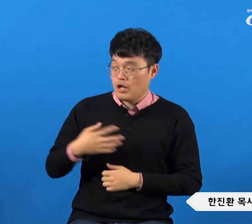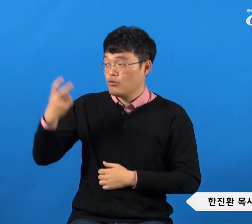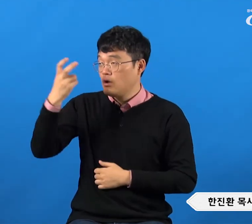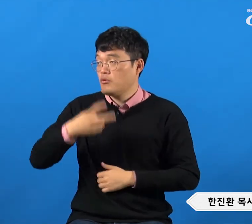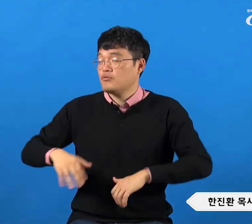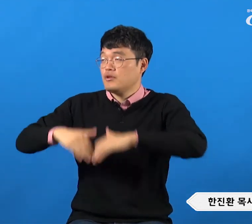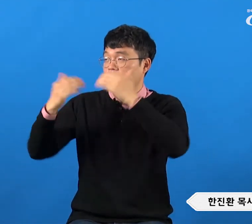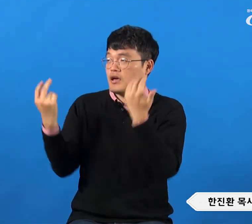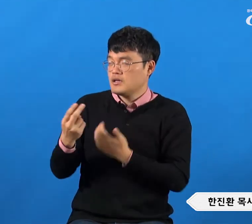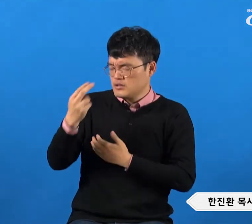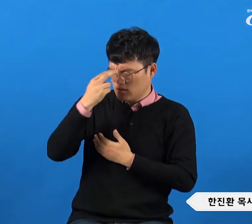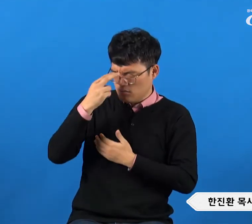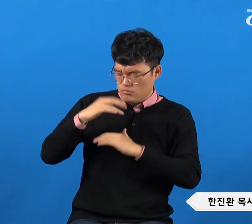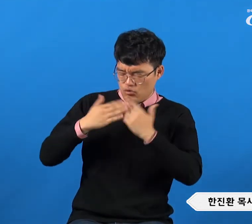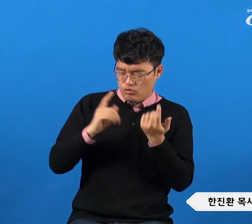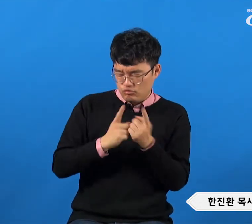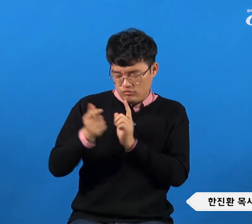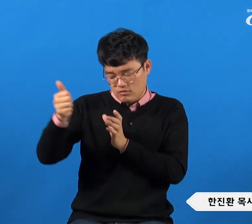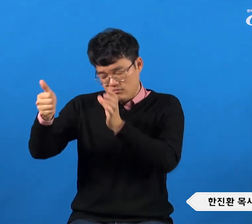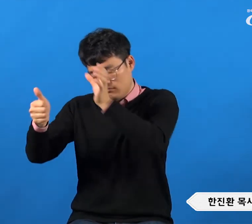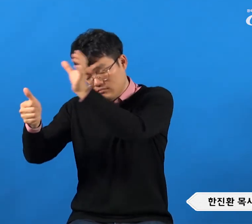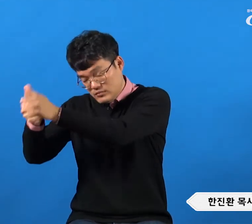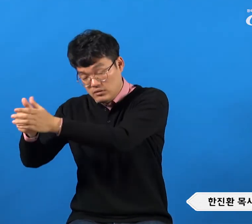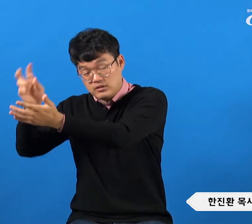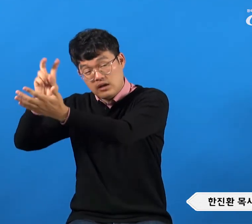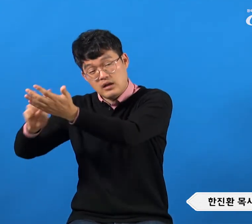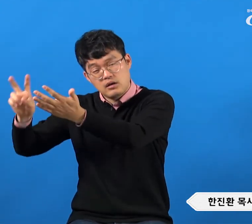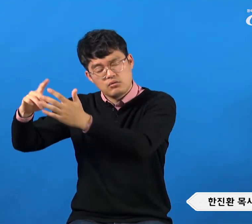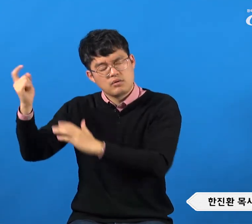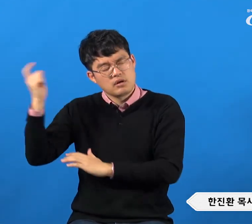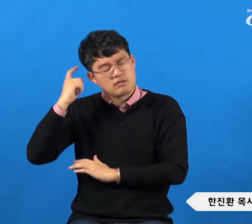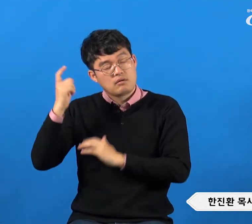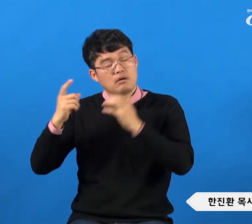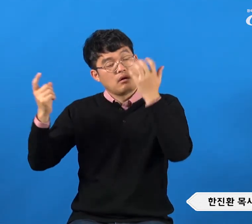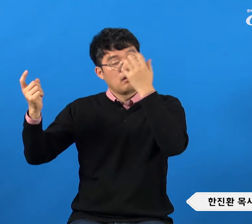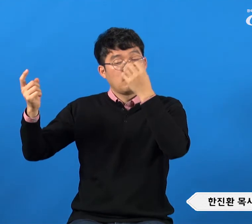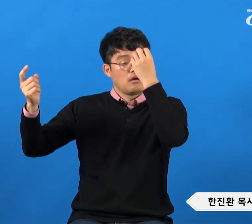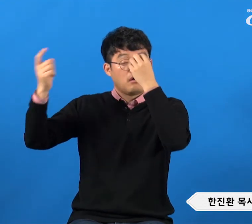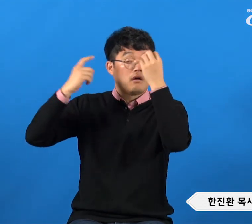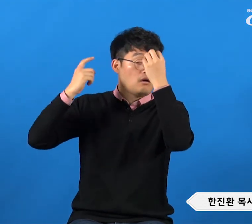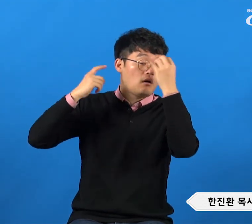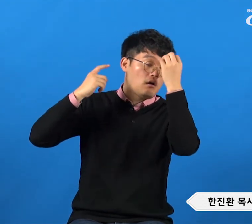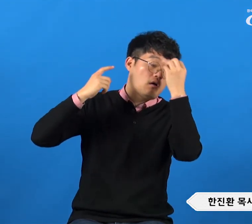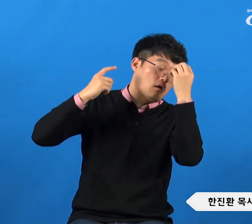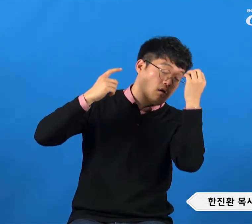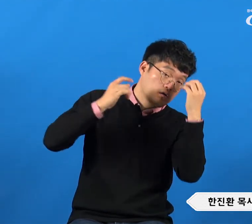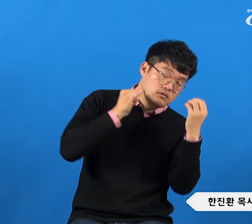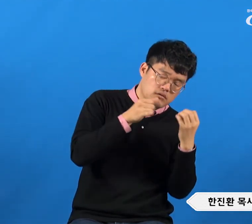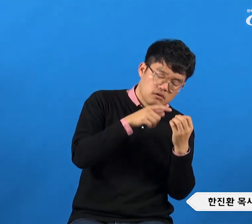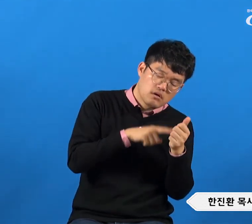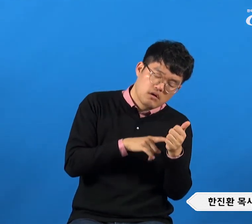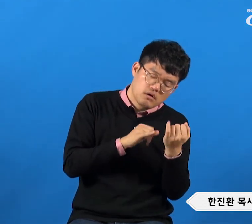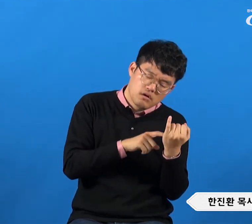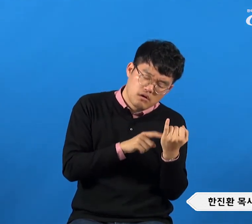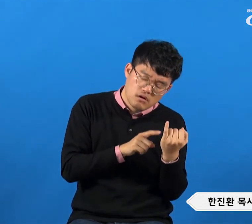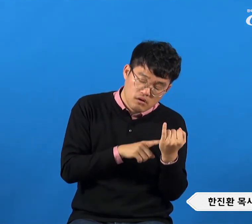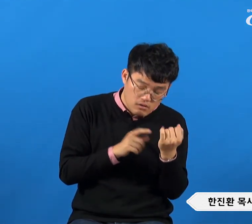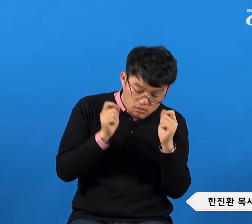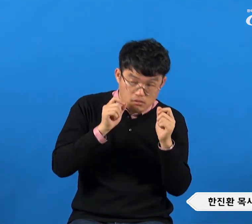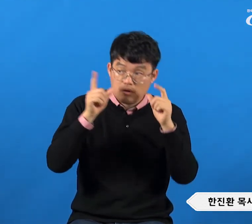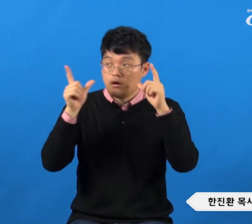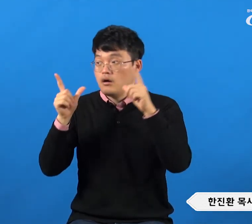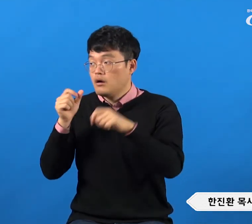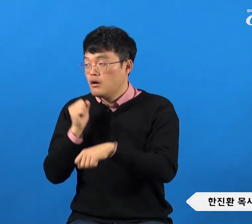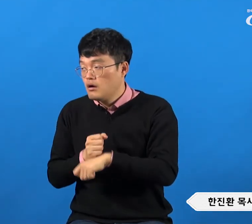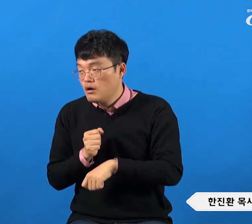내 근심 모두 맡으시네. 그 찬송 소리가 들려옵니다. 그러니까 이 메리큐스 만의 부인이